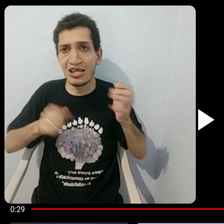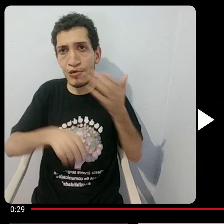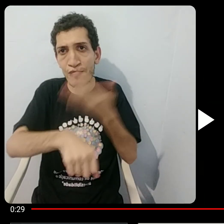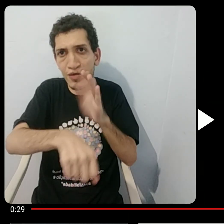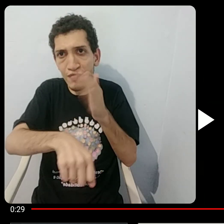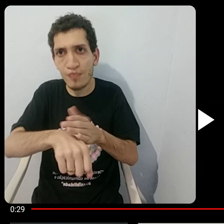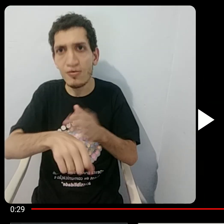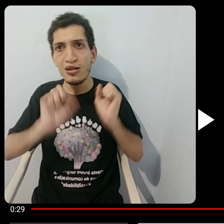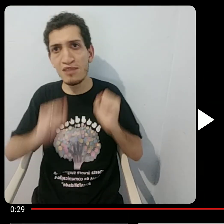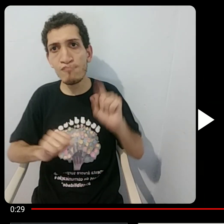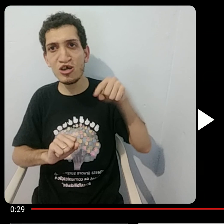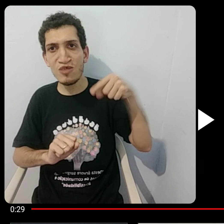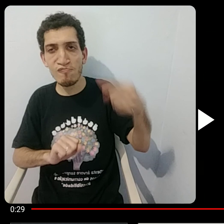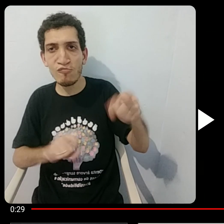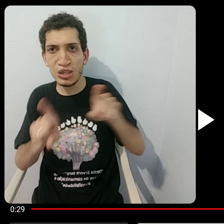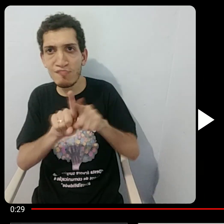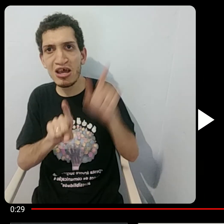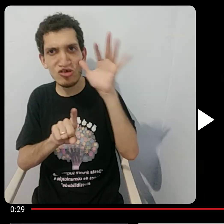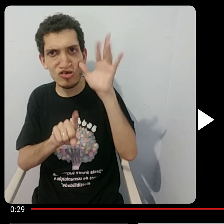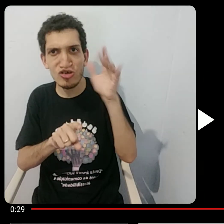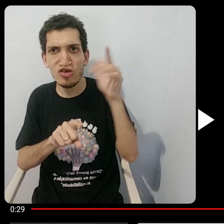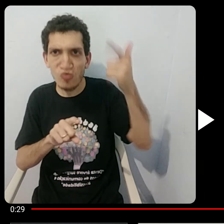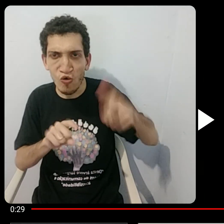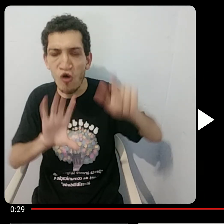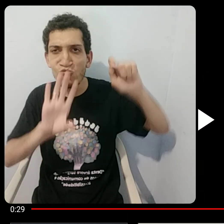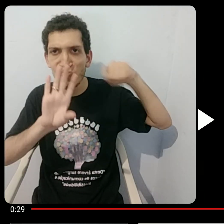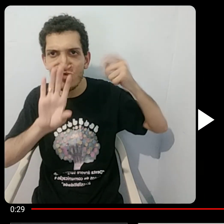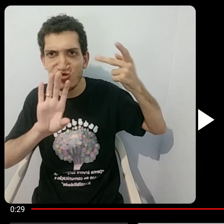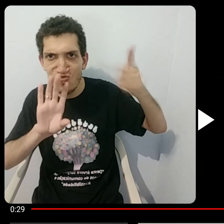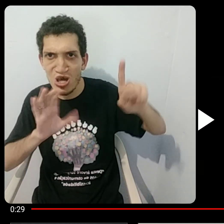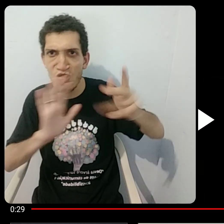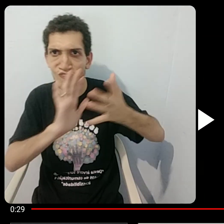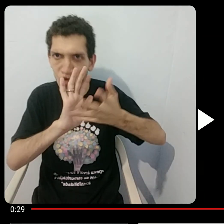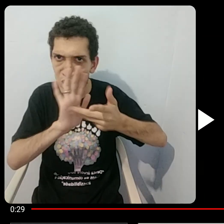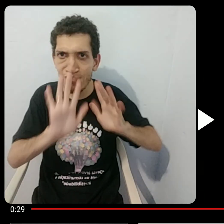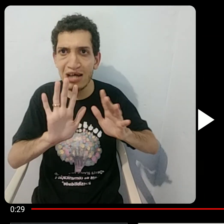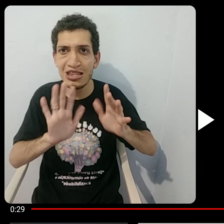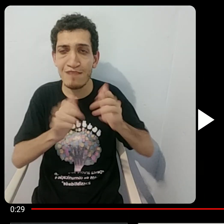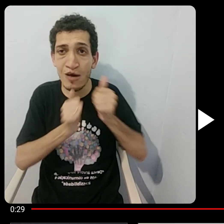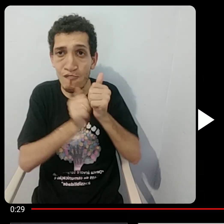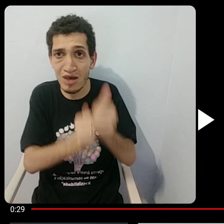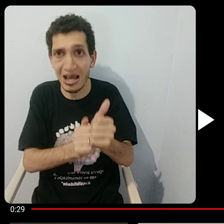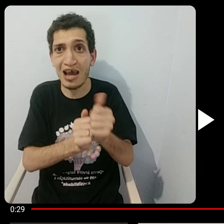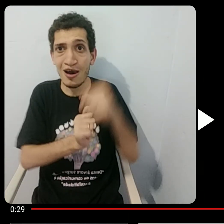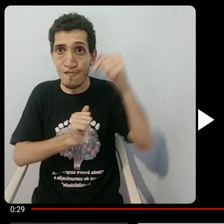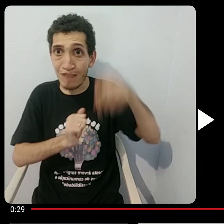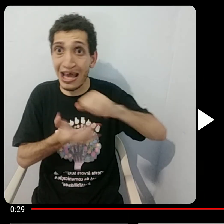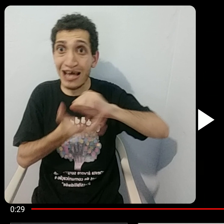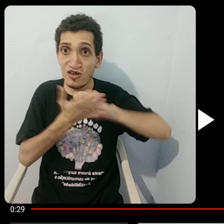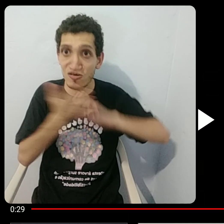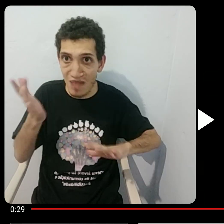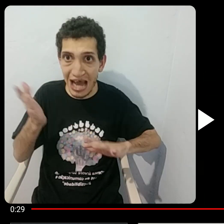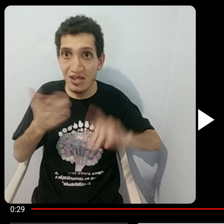você tá treinando. Você pode depois também assistir de novo o vídeo dele do ProLibras, mas você vai acompanhar para essa atividade